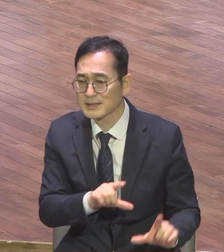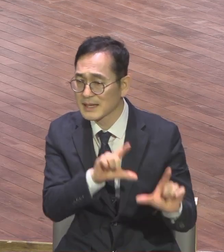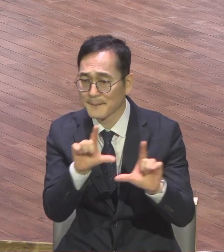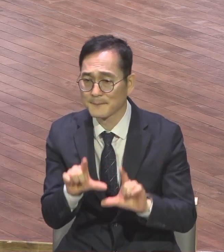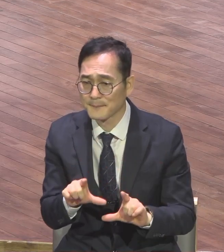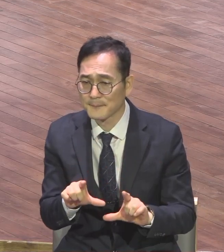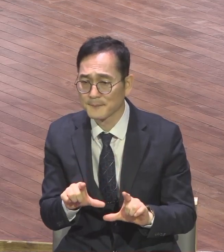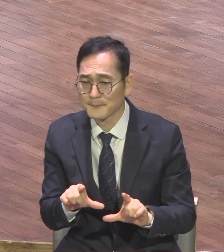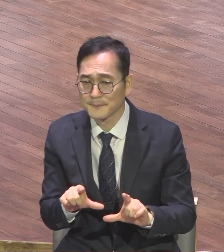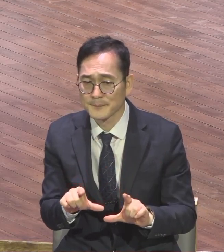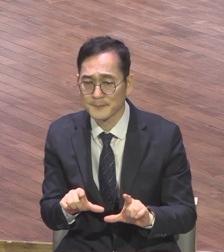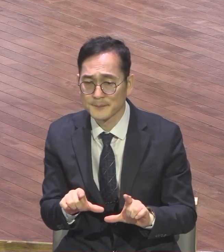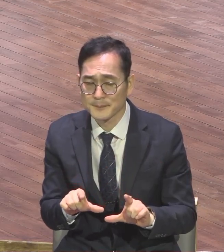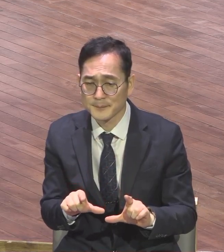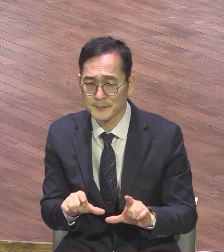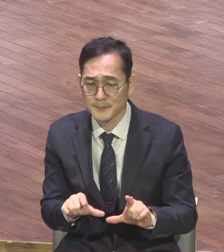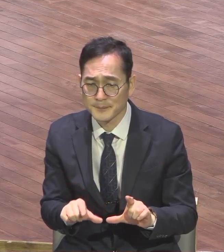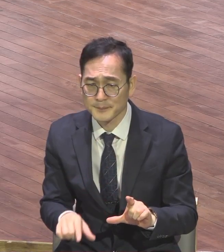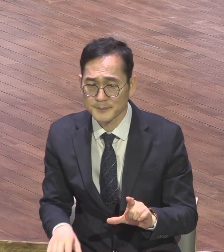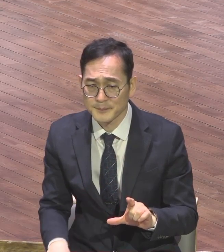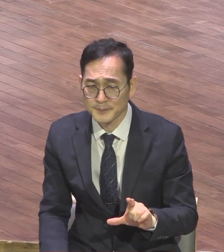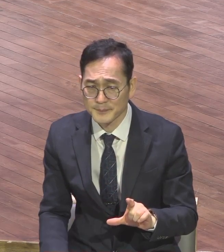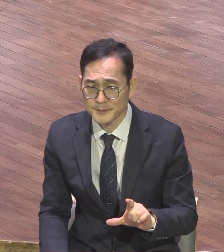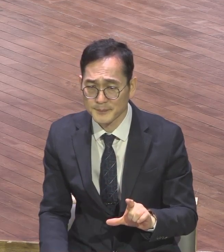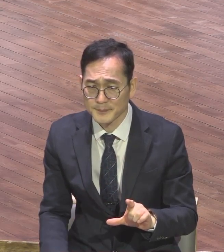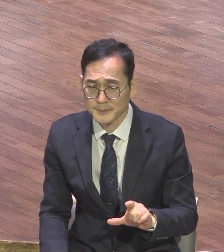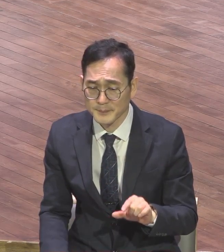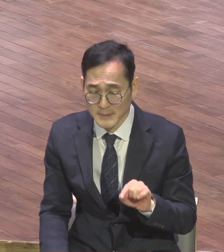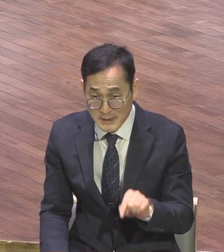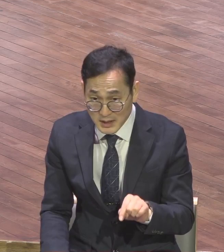교회가 구제도 해야 되고 봉사도 해야 됩니다. 그런데 그것이 본질은